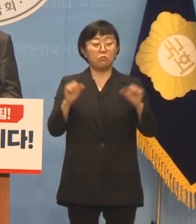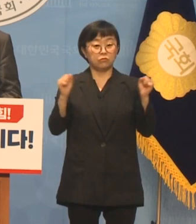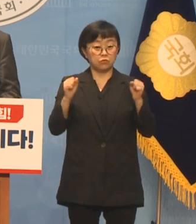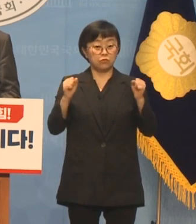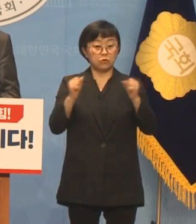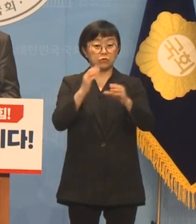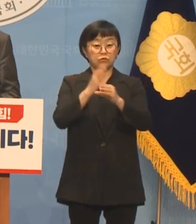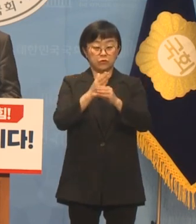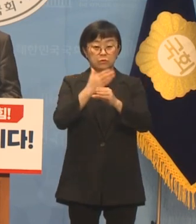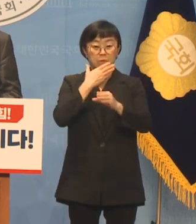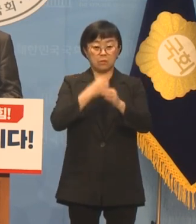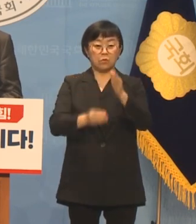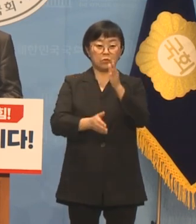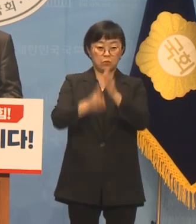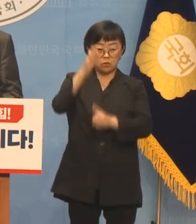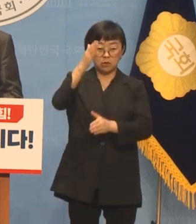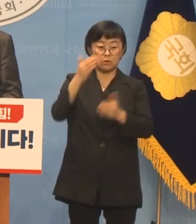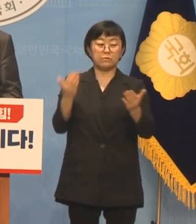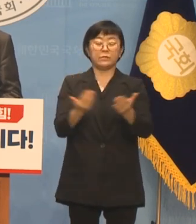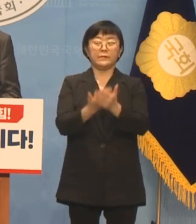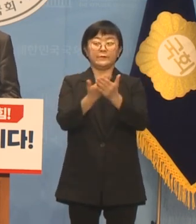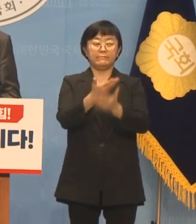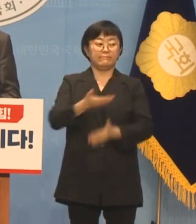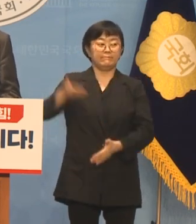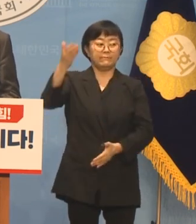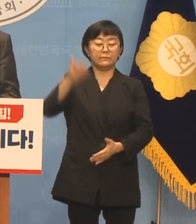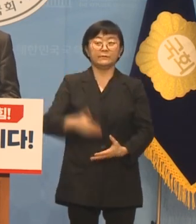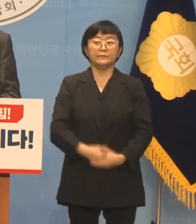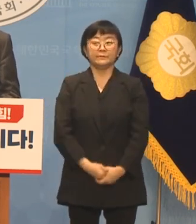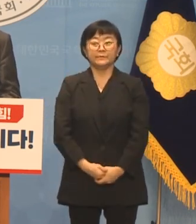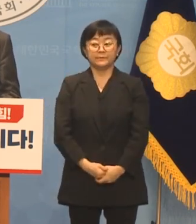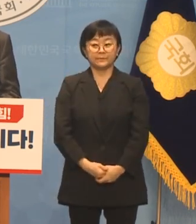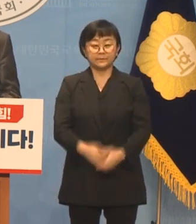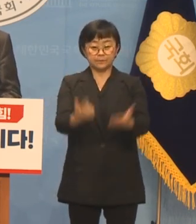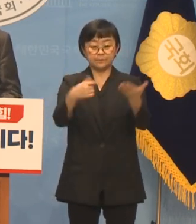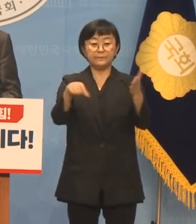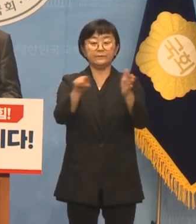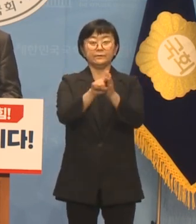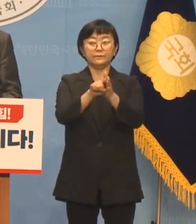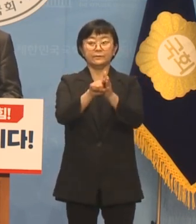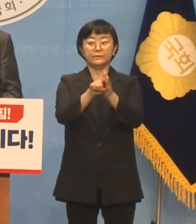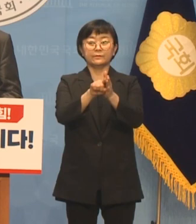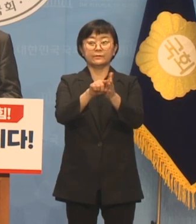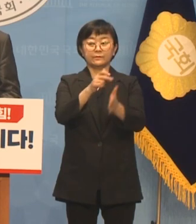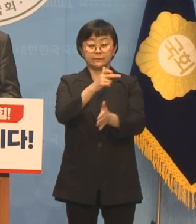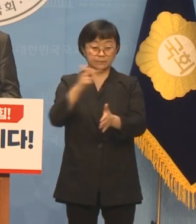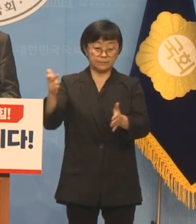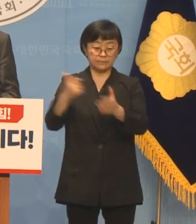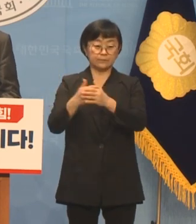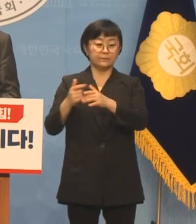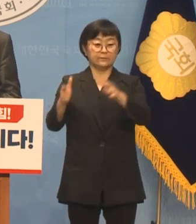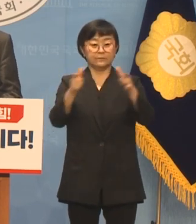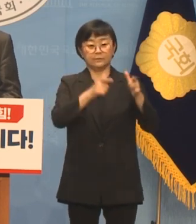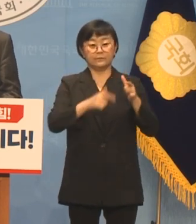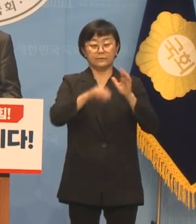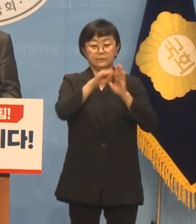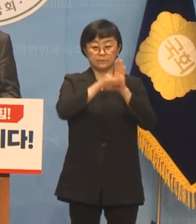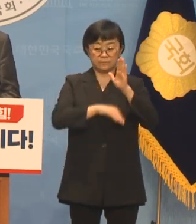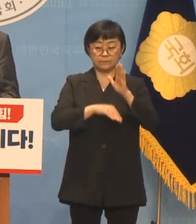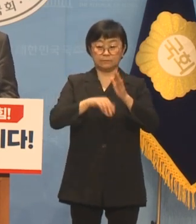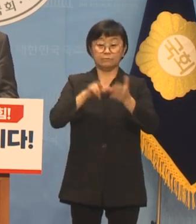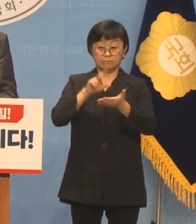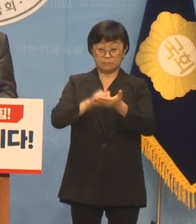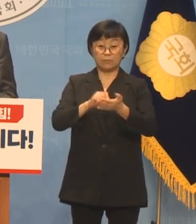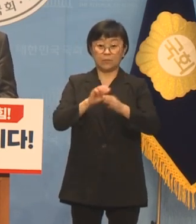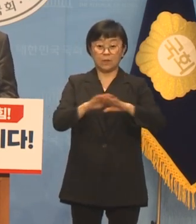중심도시, 행복도시로 도약시키겠습니다. 이를 위해서 큼직큼직한 지역 현안들을